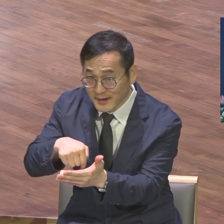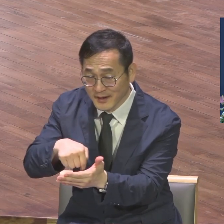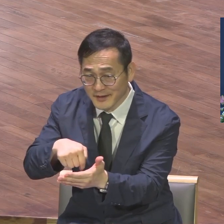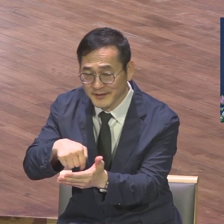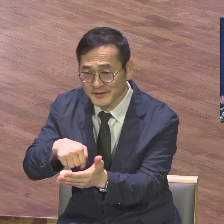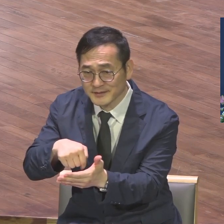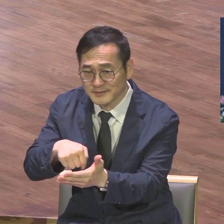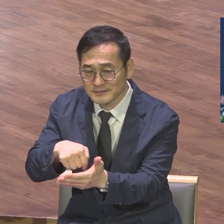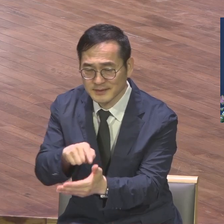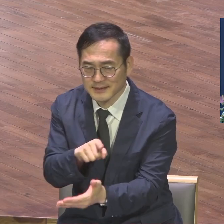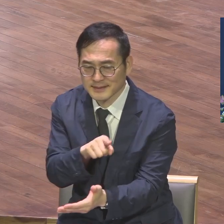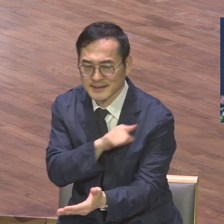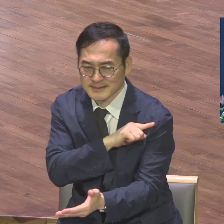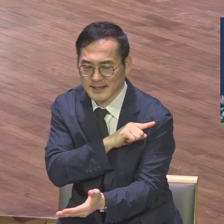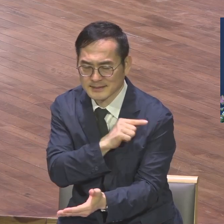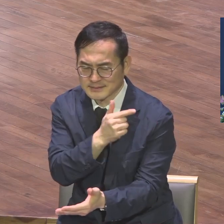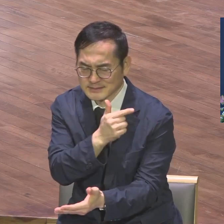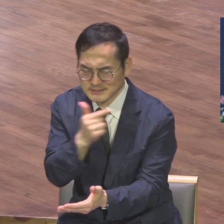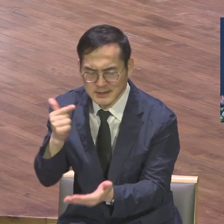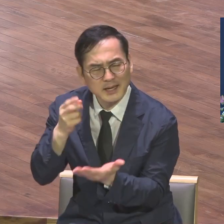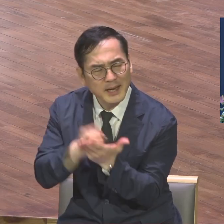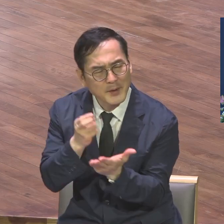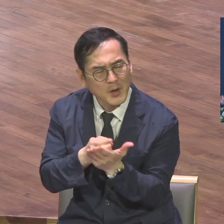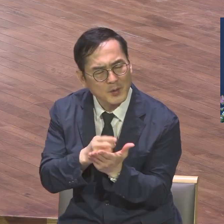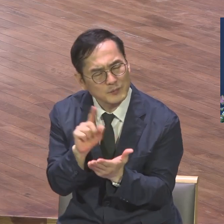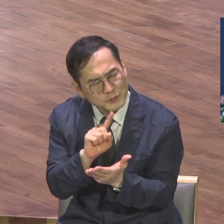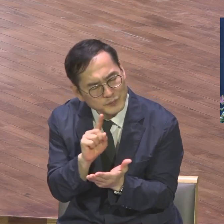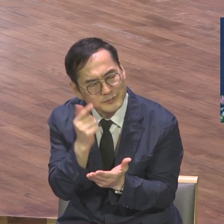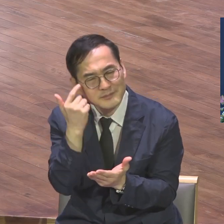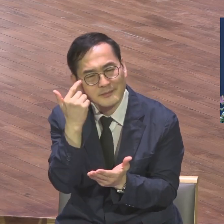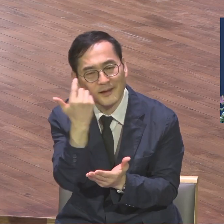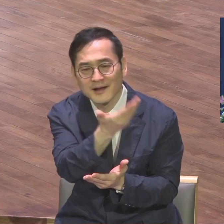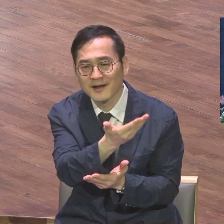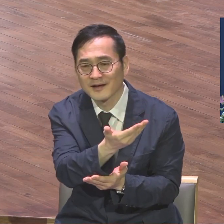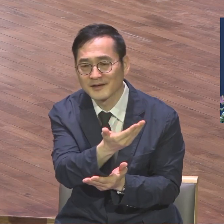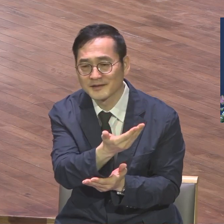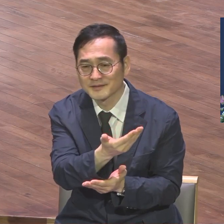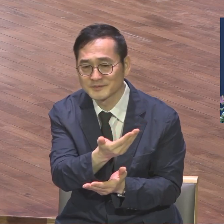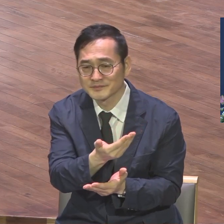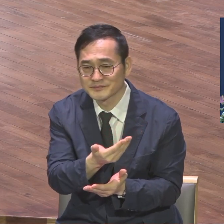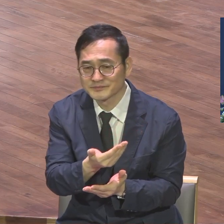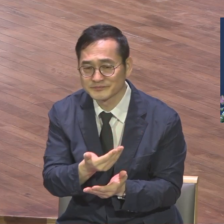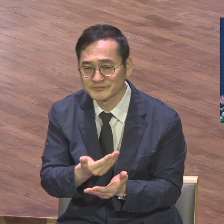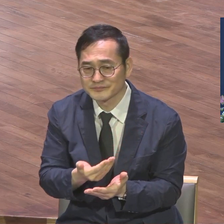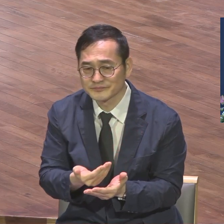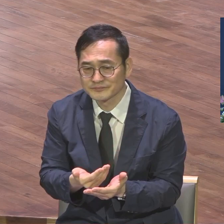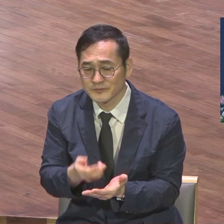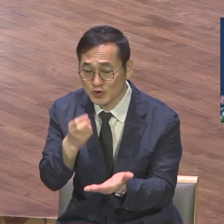율법 중에서 가장 큰 계명이 무엇입니까? 라는 질문이에요.